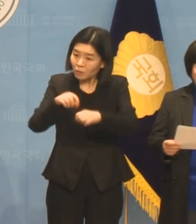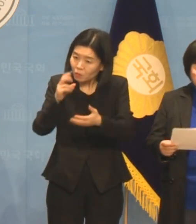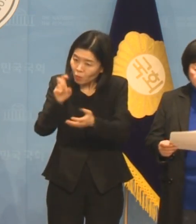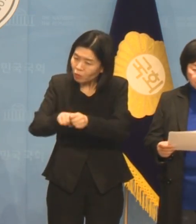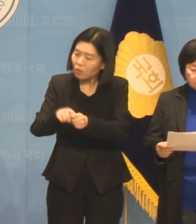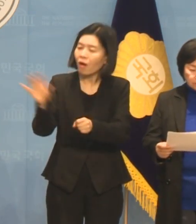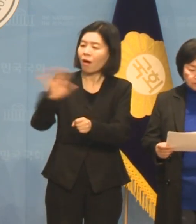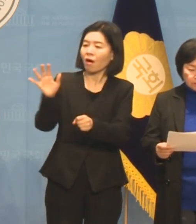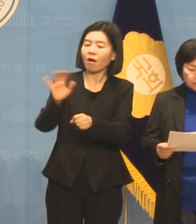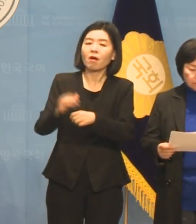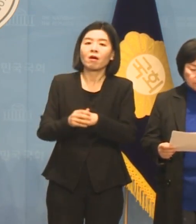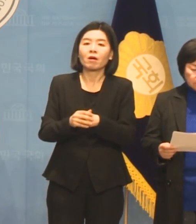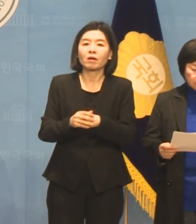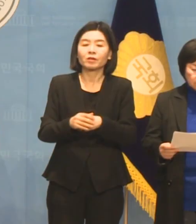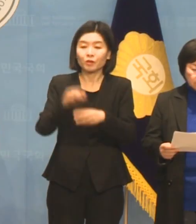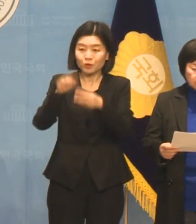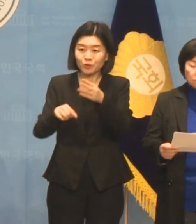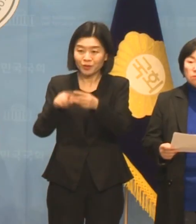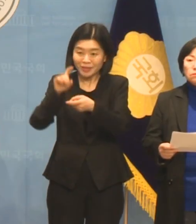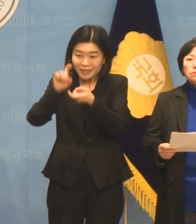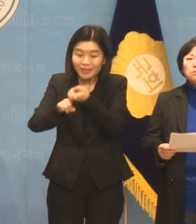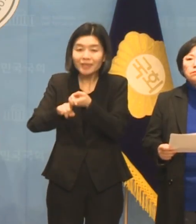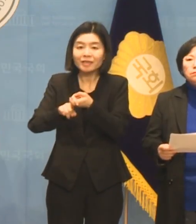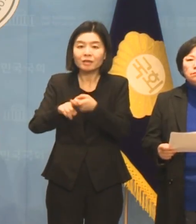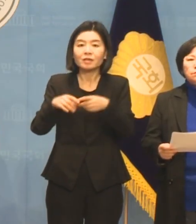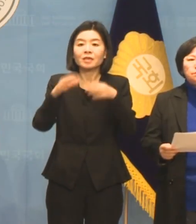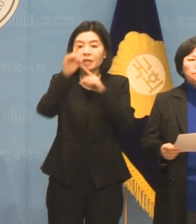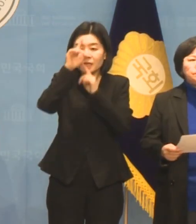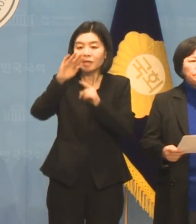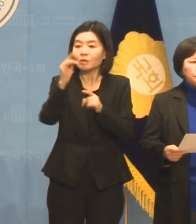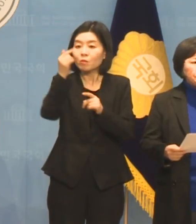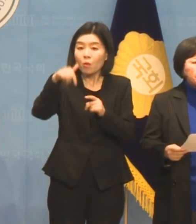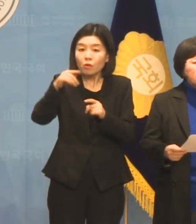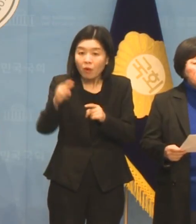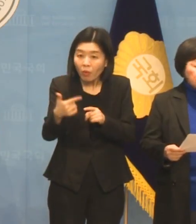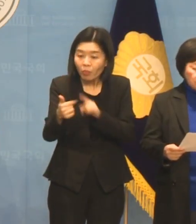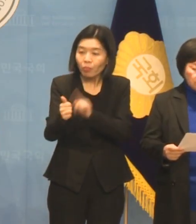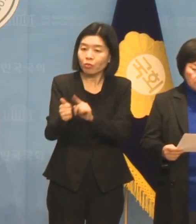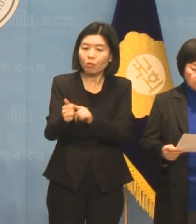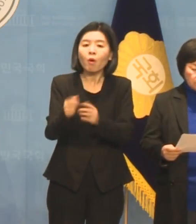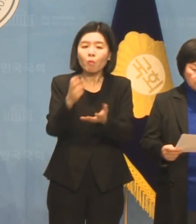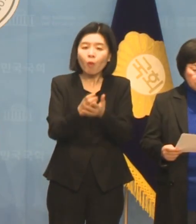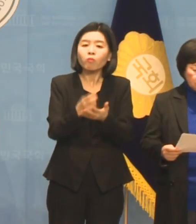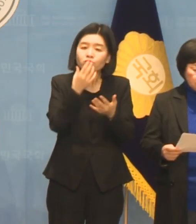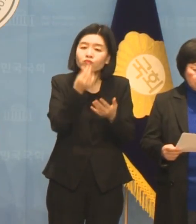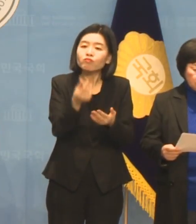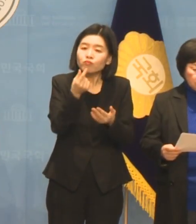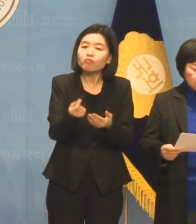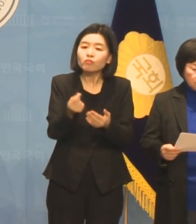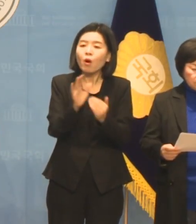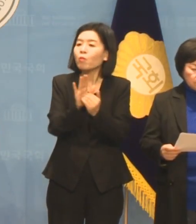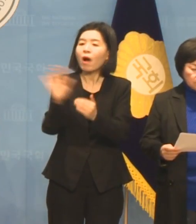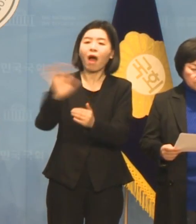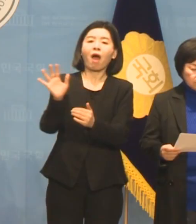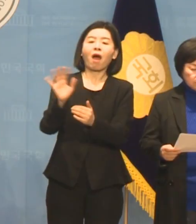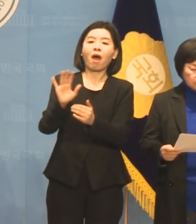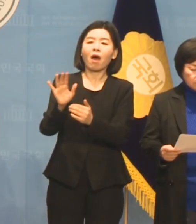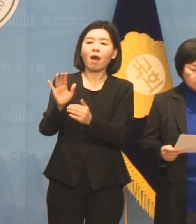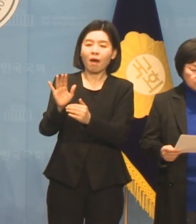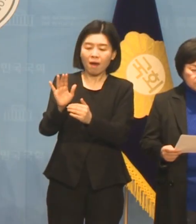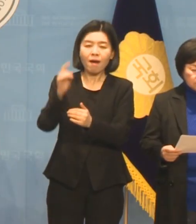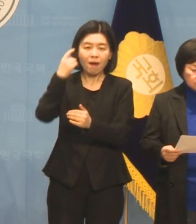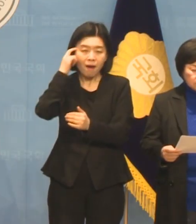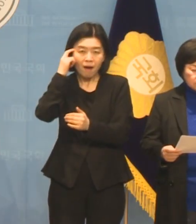하십시오. 친윤 핵심 이복형 금감원자조차도 직을 걸고 거부권 반대한다라고 발언했습니다. 금융기관을